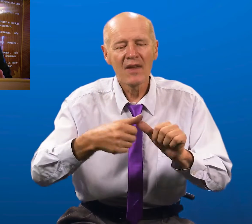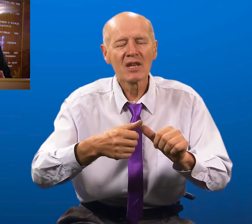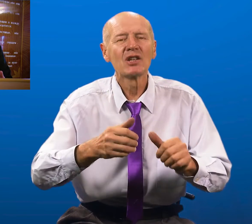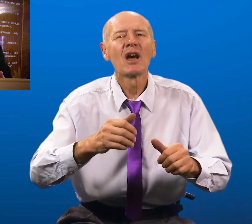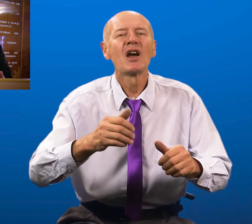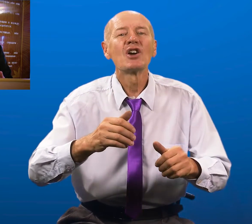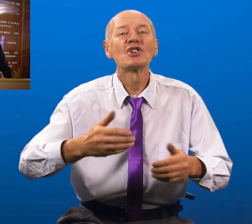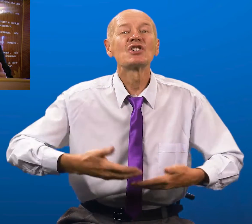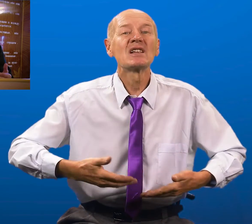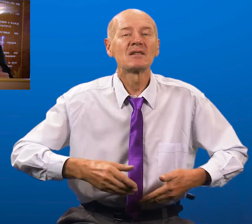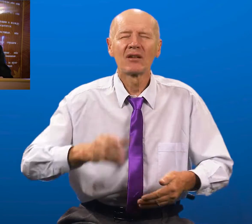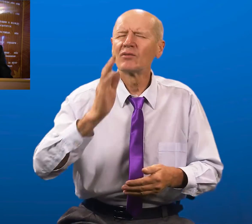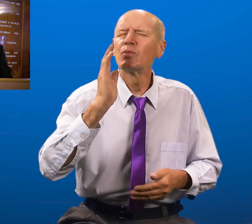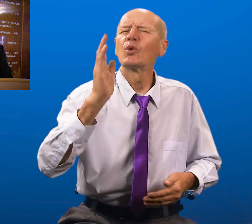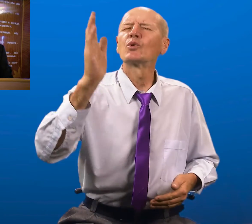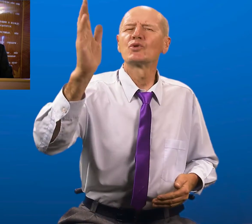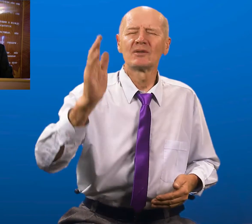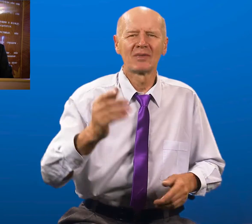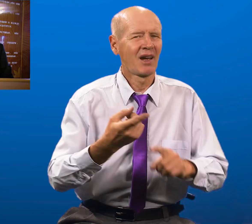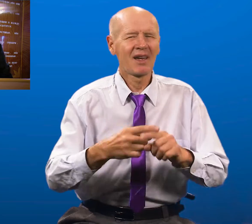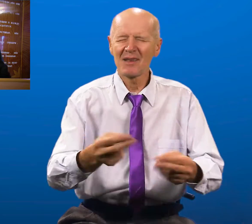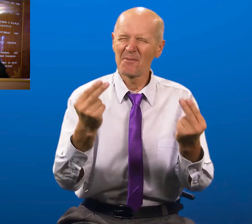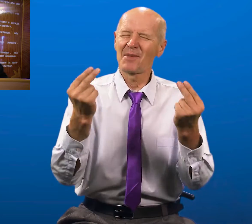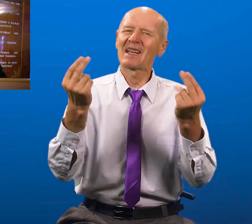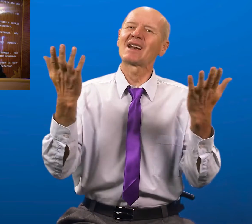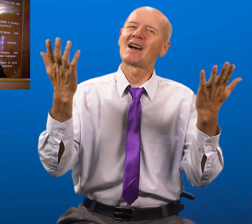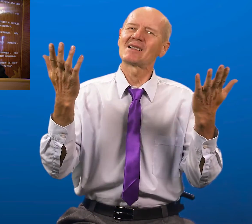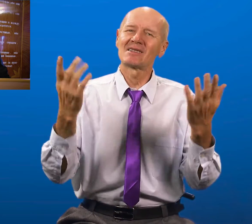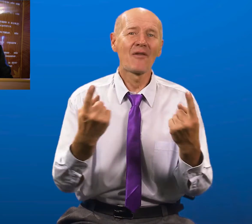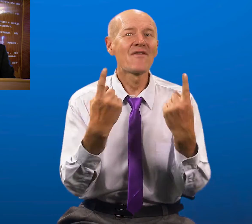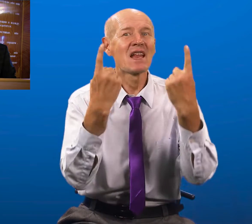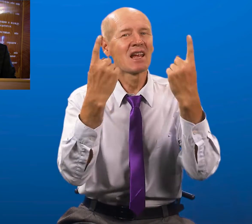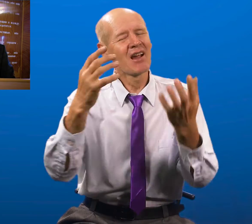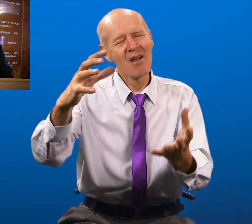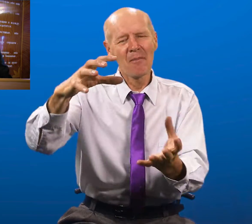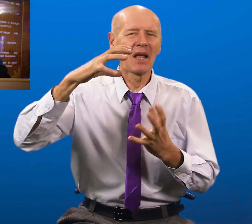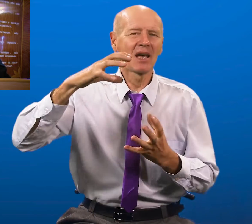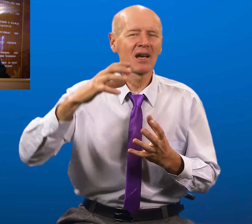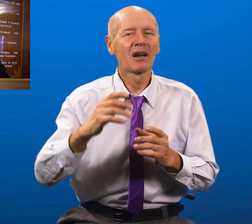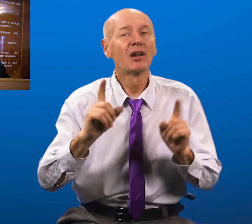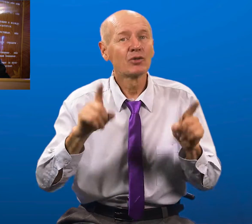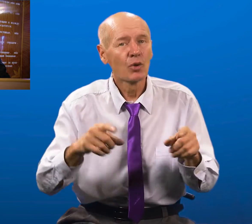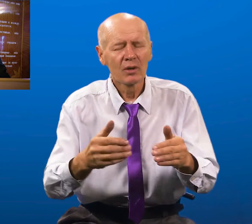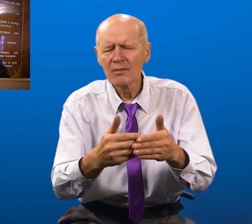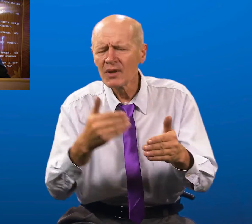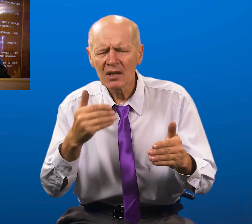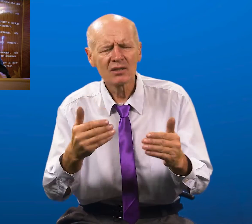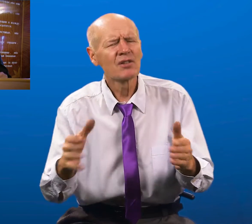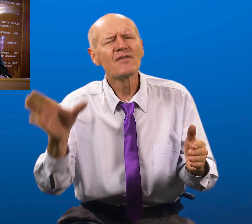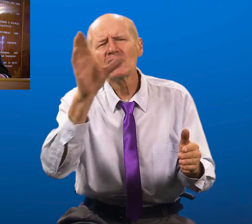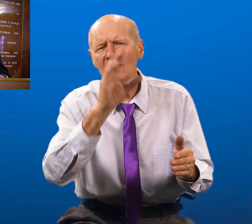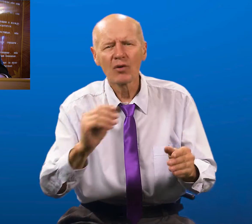в будущем, что само по себе, конечно же, является величайшим приобретением, но прежде